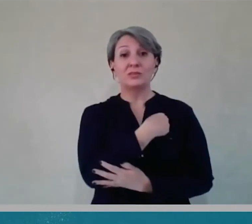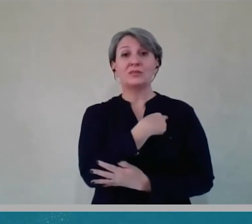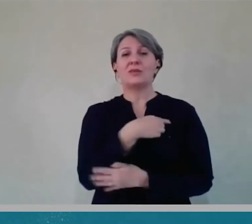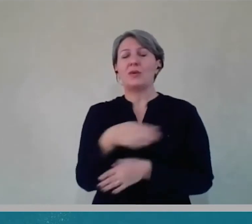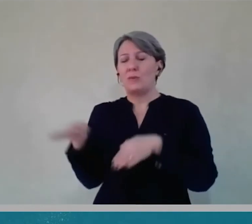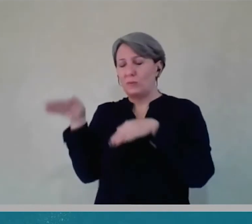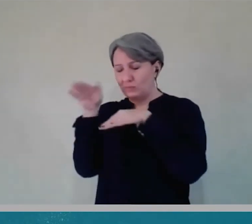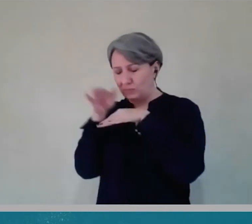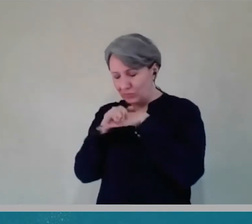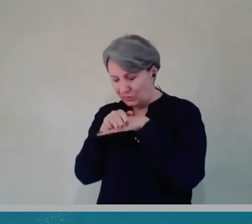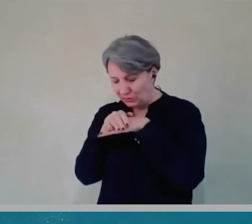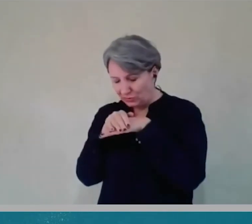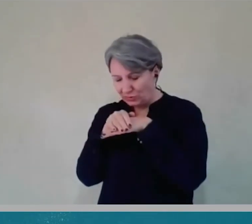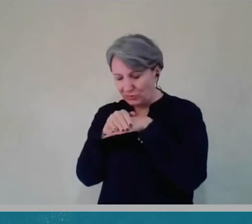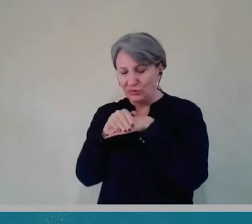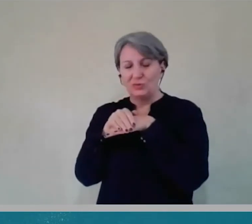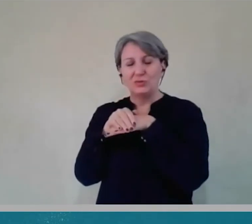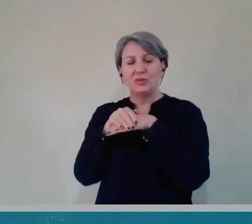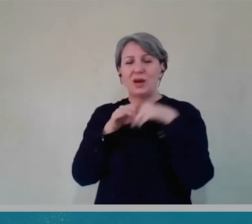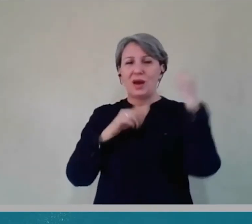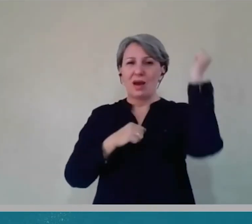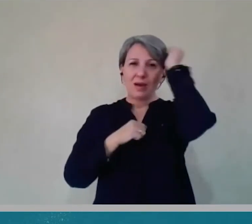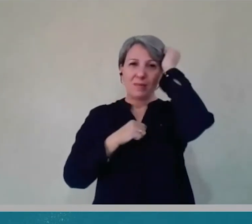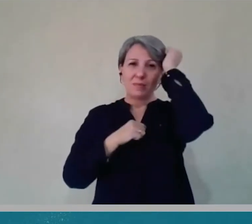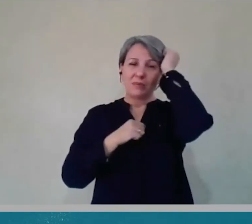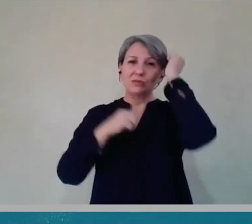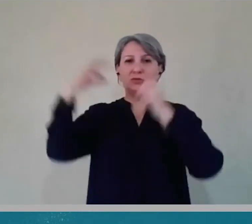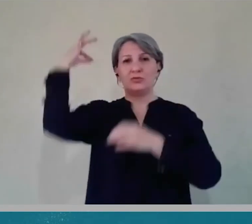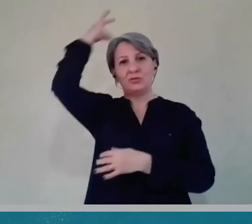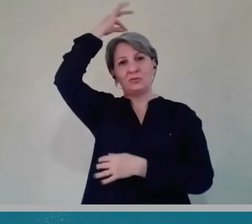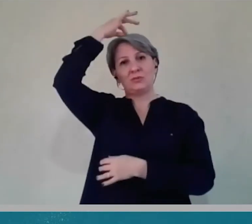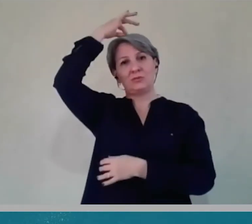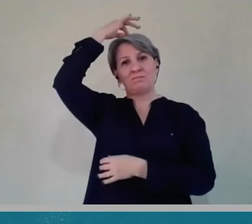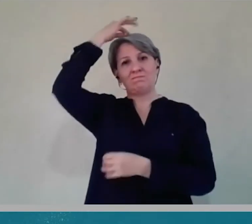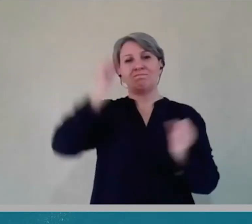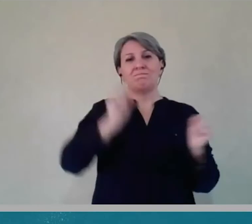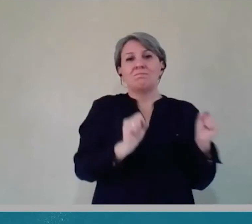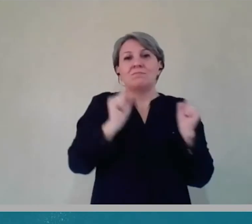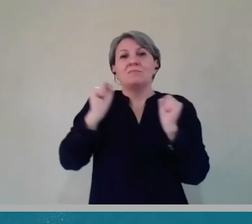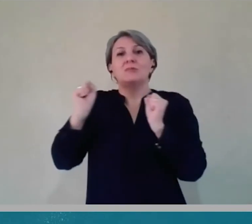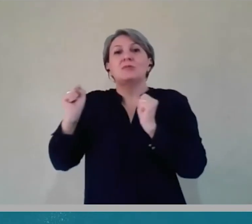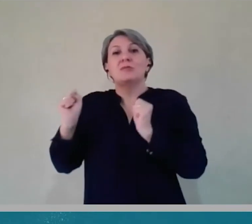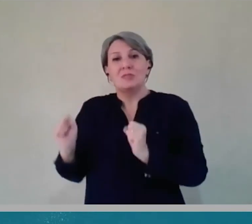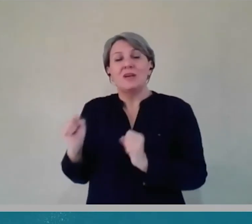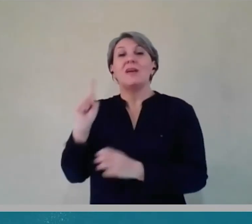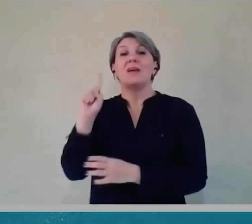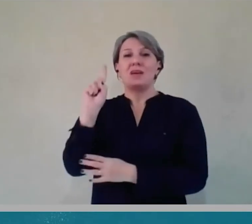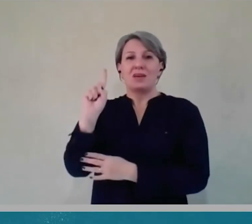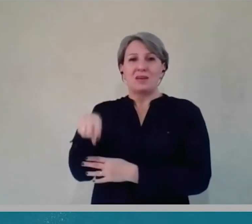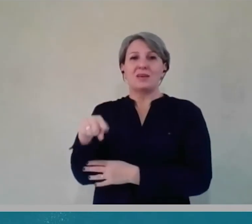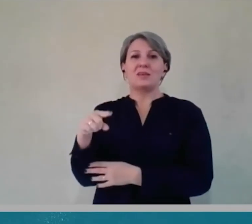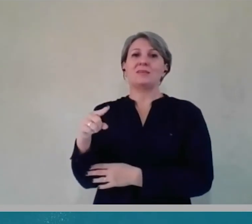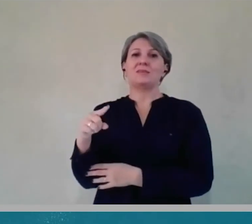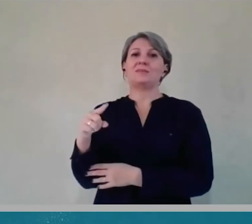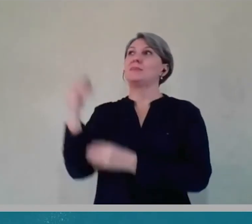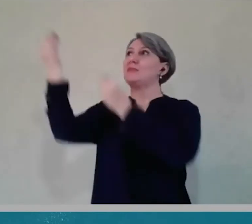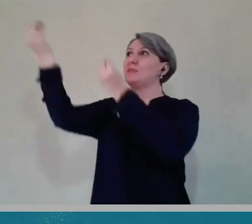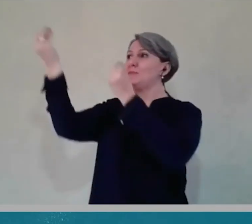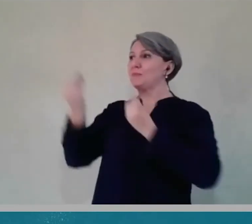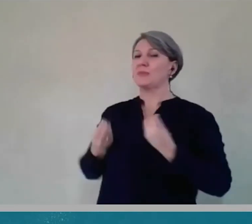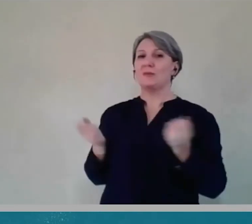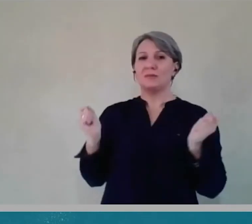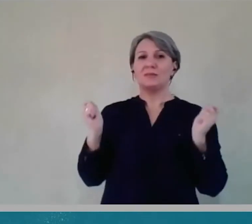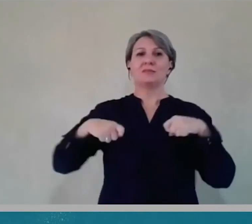e arrependido de espírito, o poder de Deus consegue usar você. E de onde,